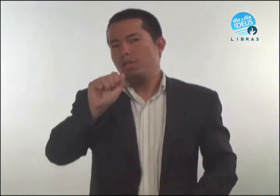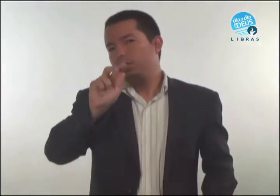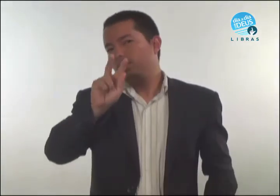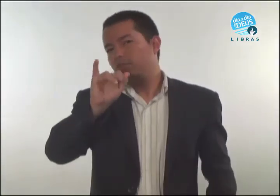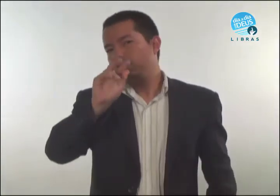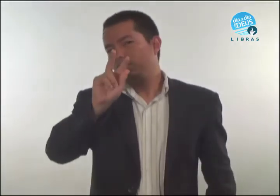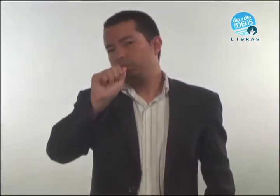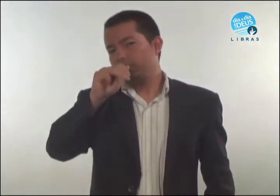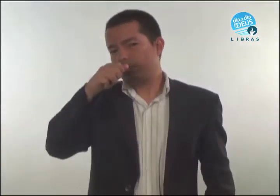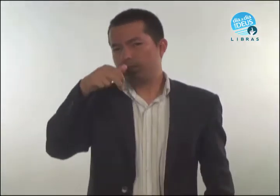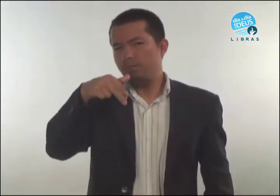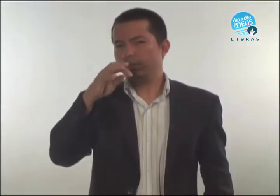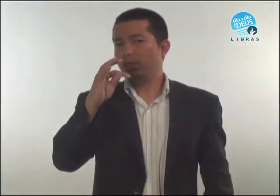batalha contra a cidade de Ai?